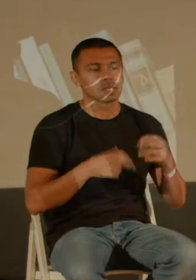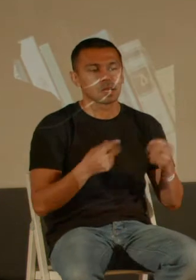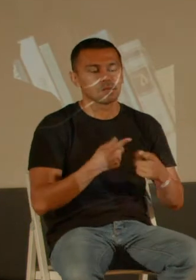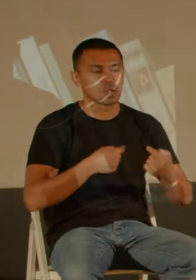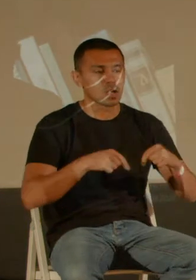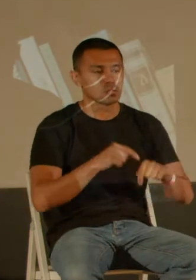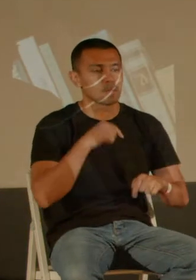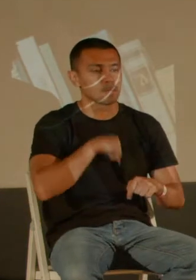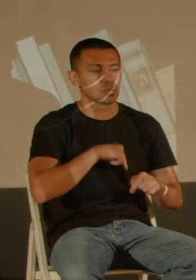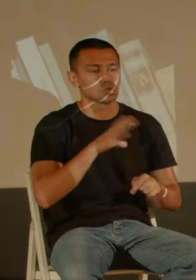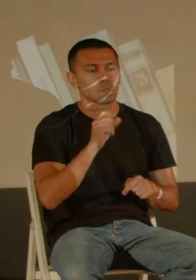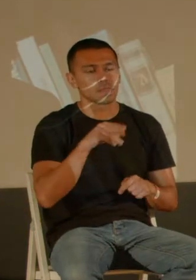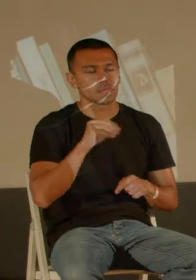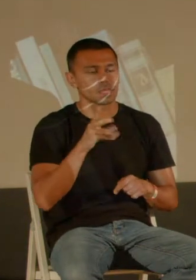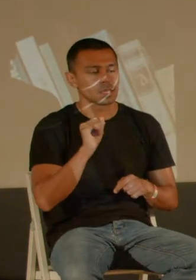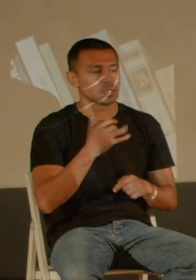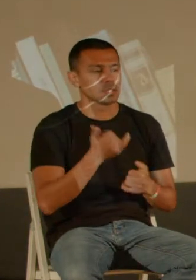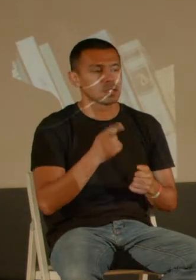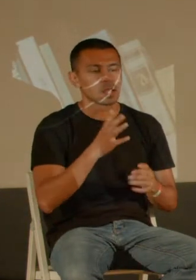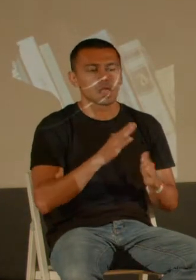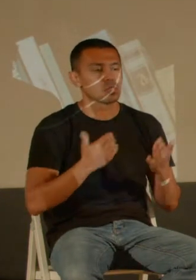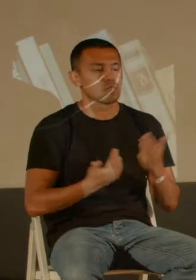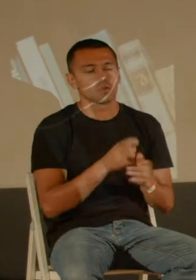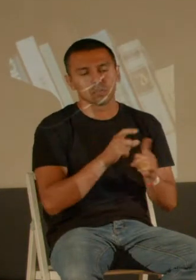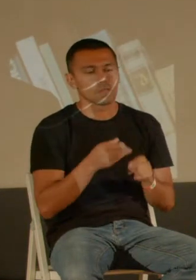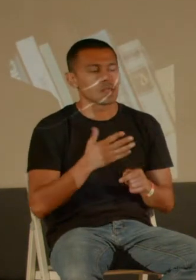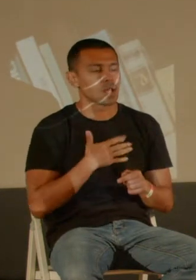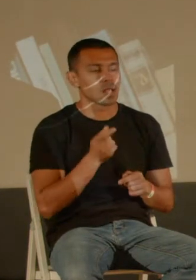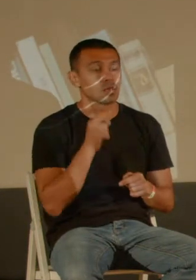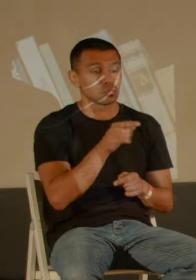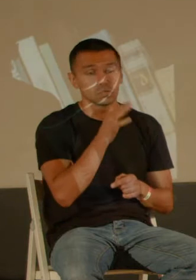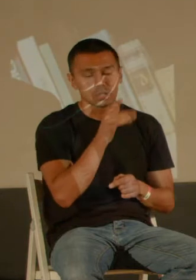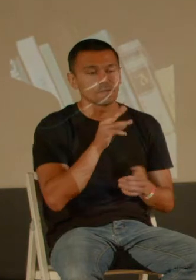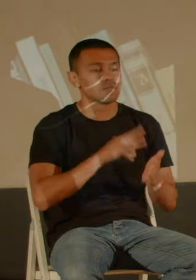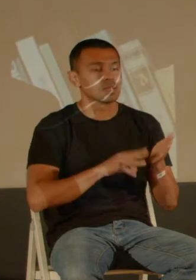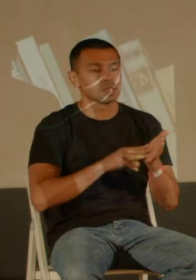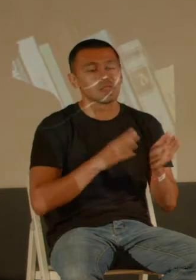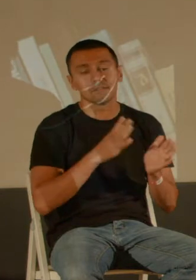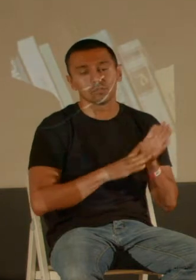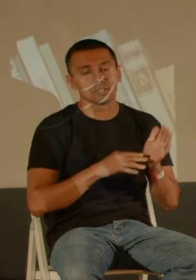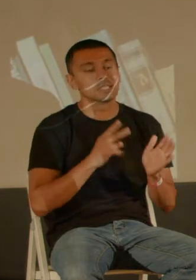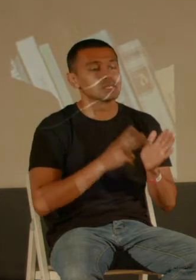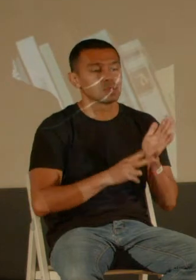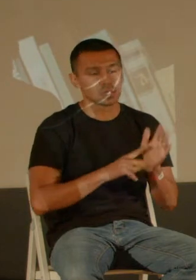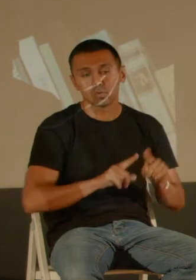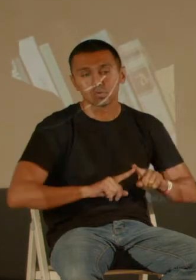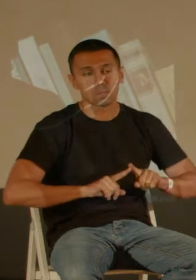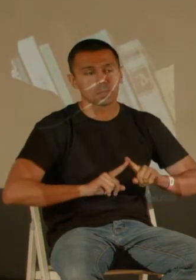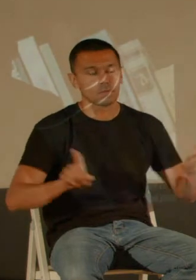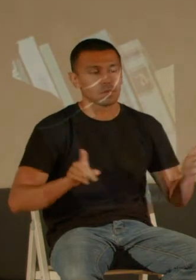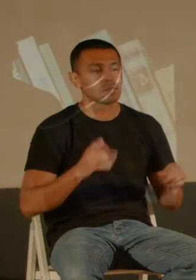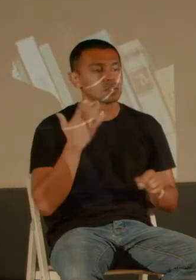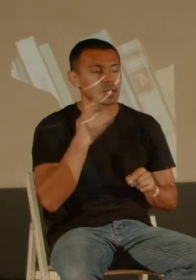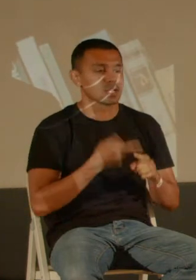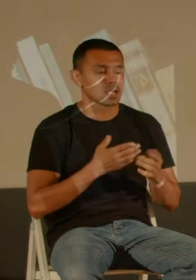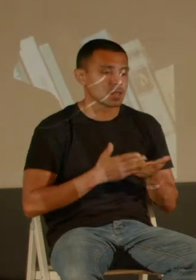галузі психосоматики. Зараз психосоматика не є нове слово для нас, але на той час, 80-ті, 90-ті, 70-ті особливо, в